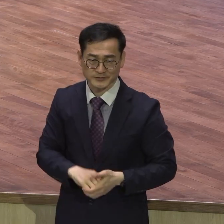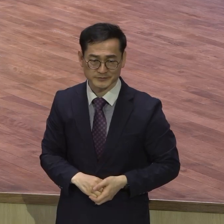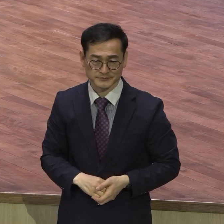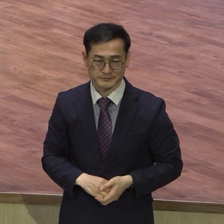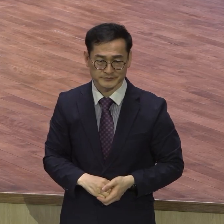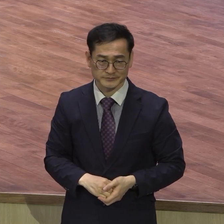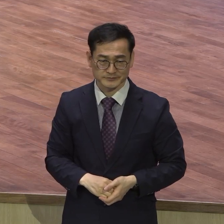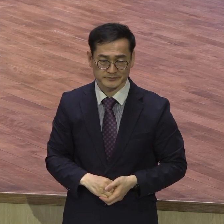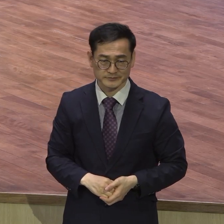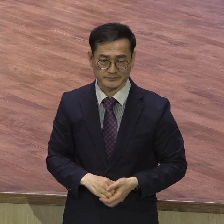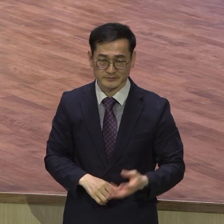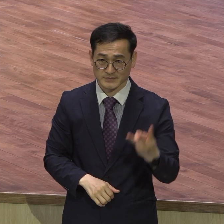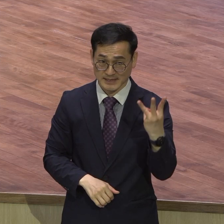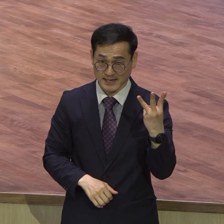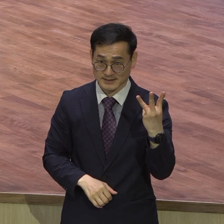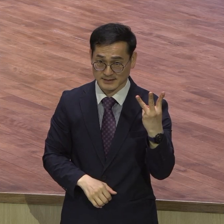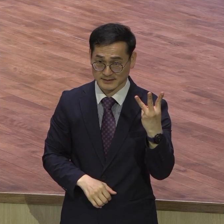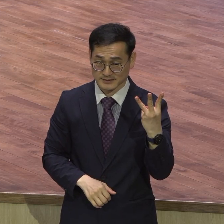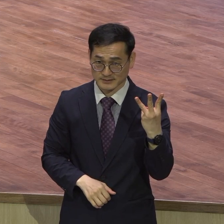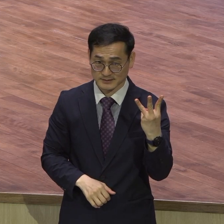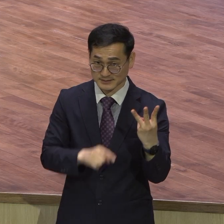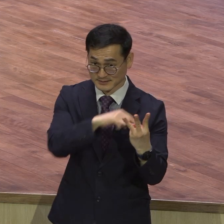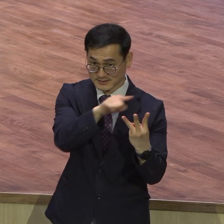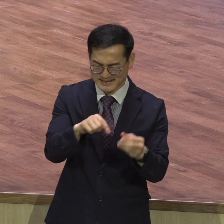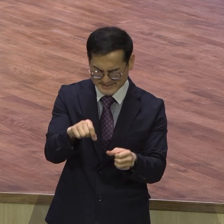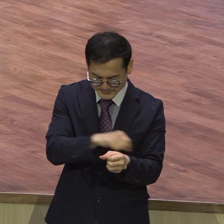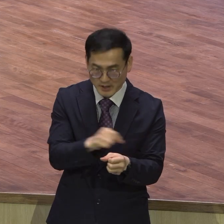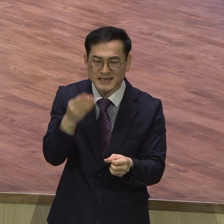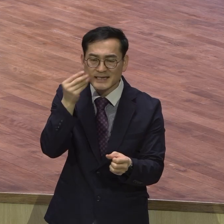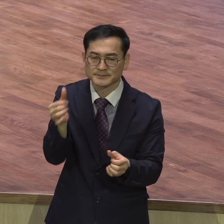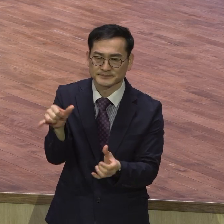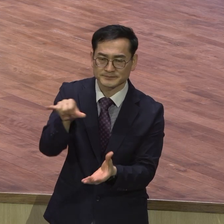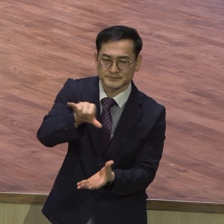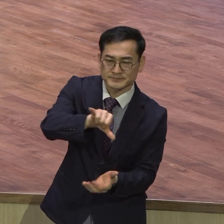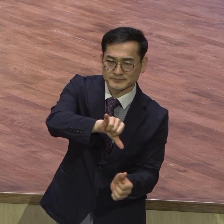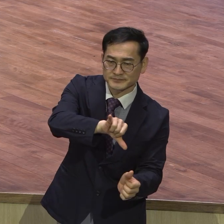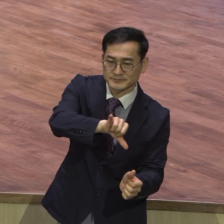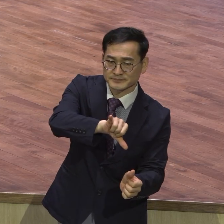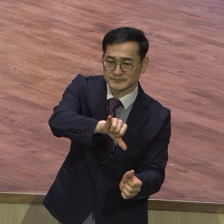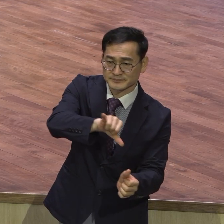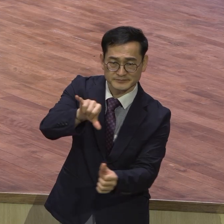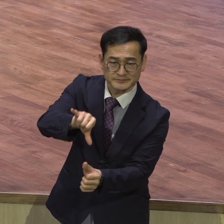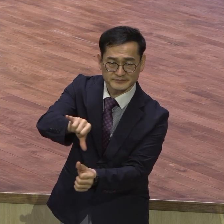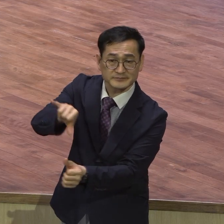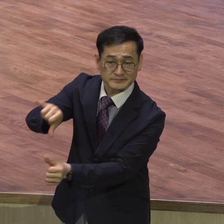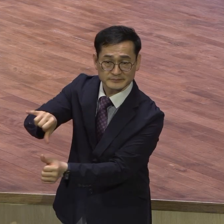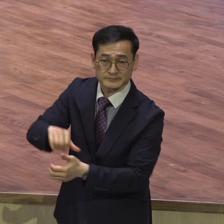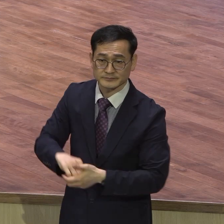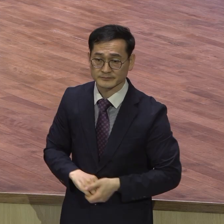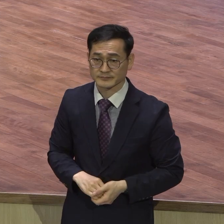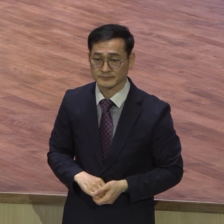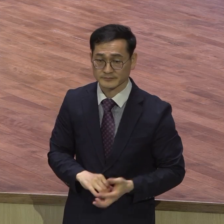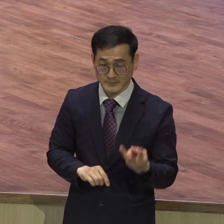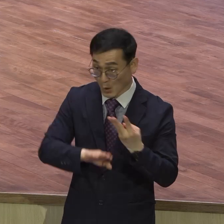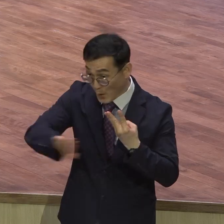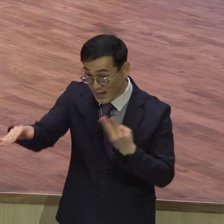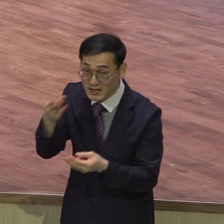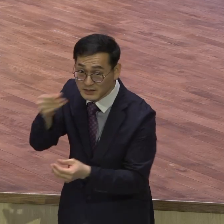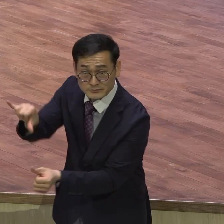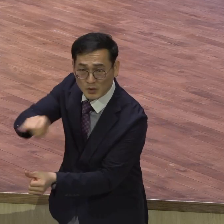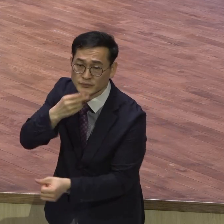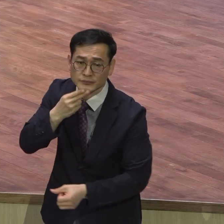삼중직이라 기름을 부었다. 특별히 기름 부었어요. 이 세 직분만 예수님께서 이 땅에 오셔서